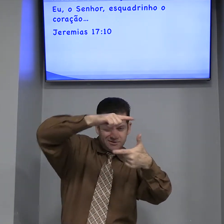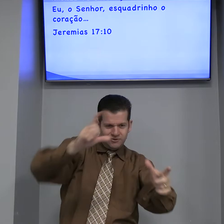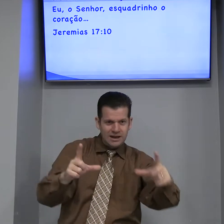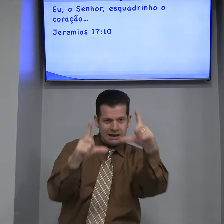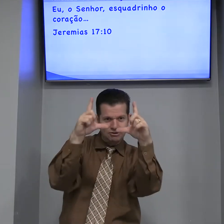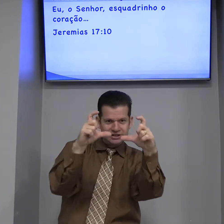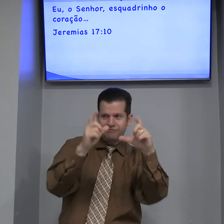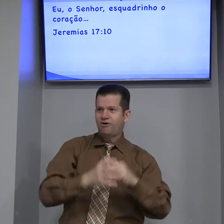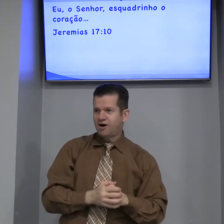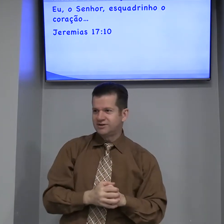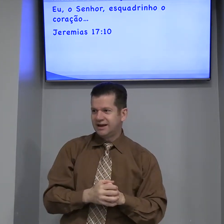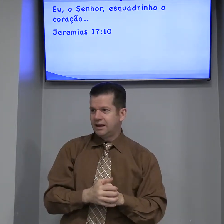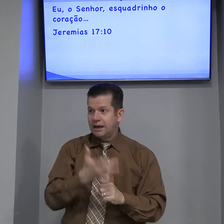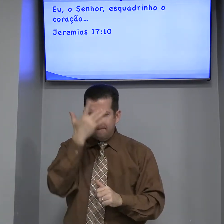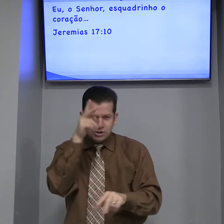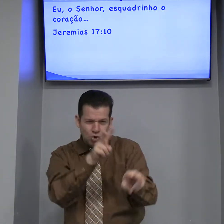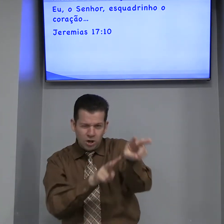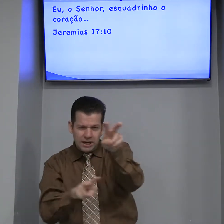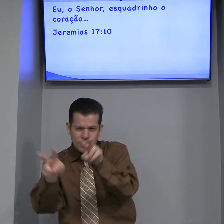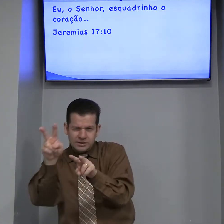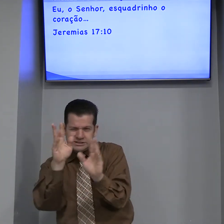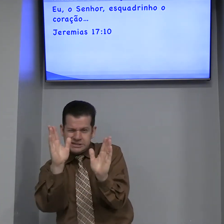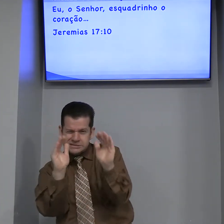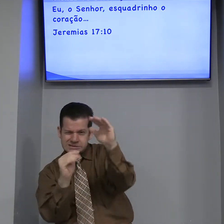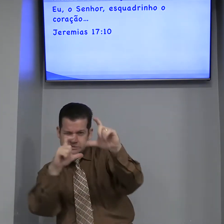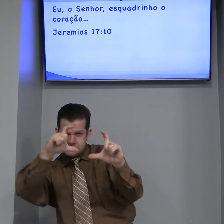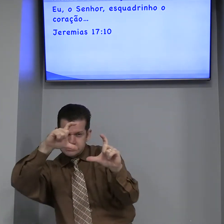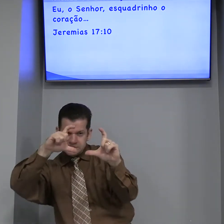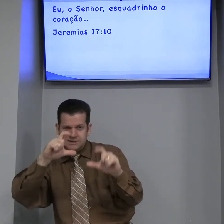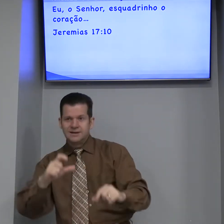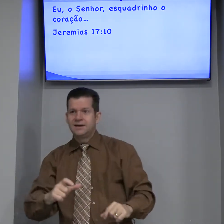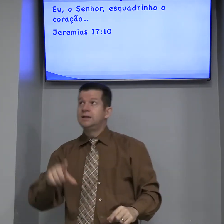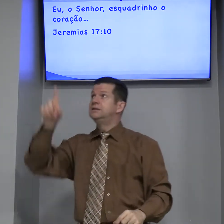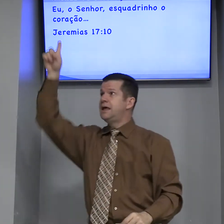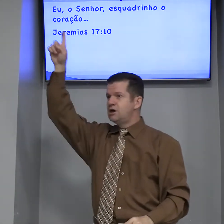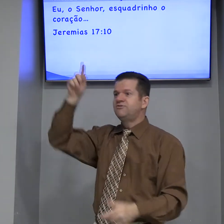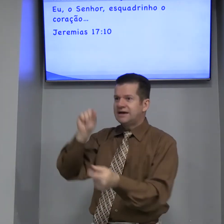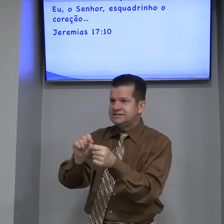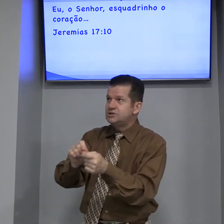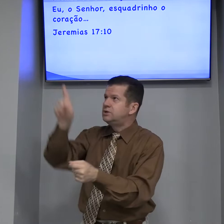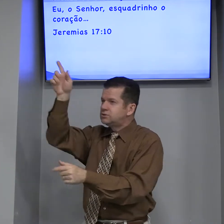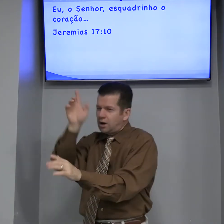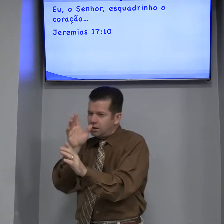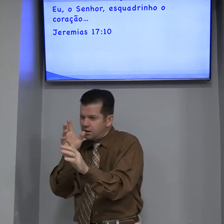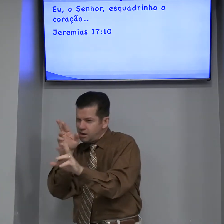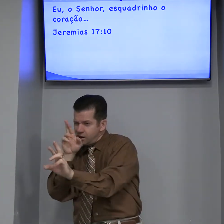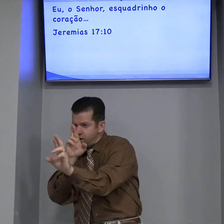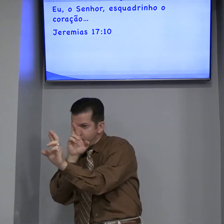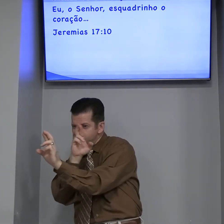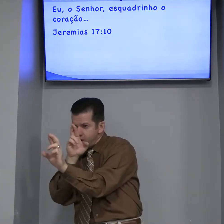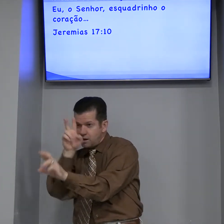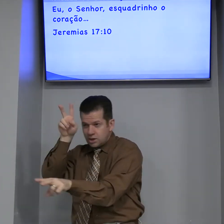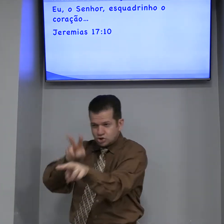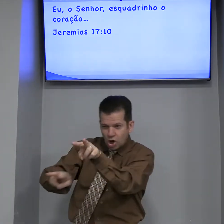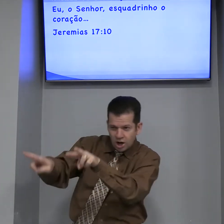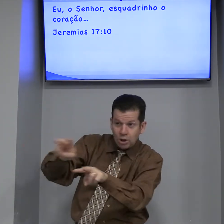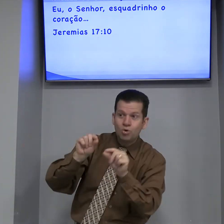Vamos lá, tira foto, né? Pessoa olhando assim. Deus faz isso, Deus, ó. Deus olha o